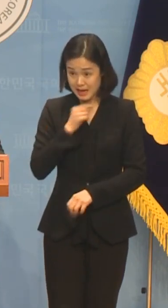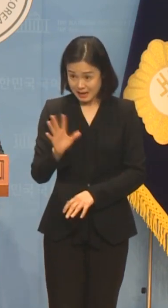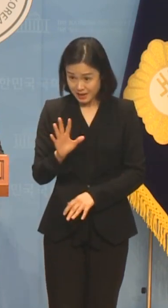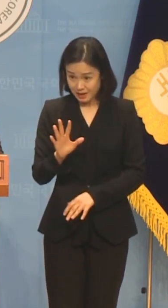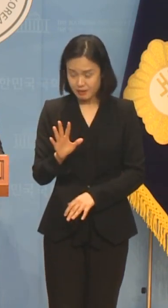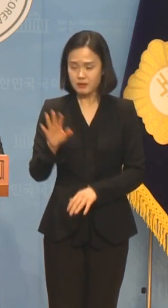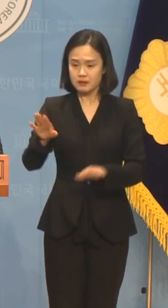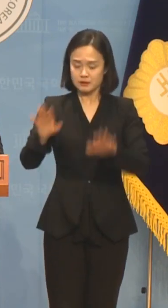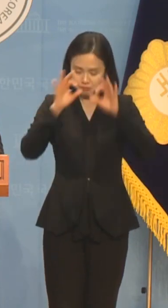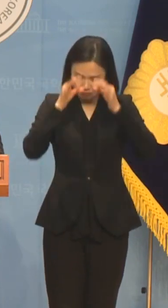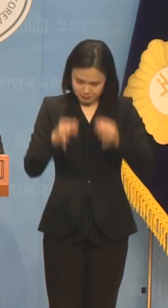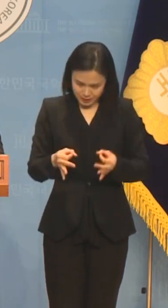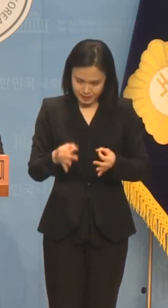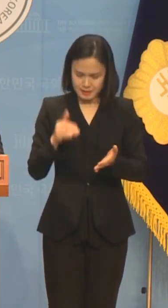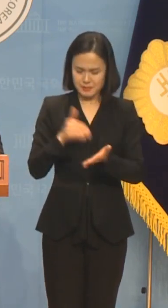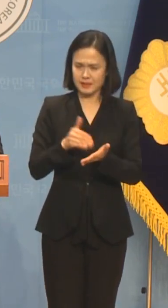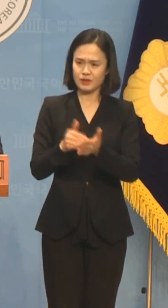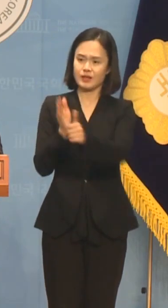바랍니다.